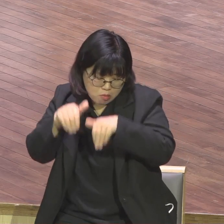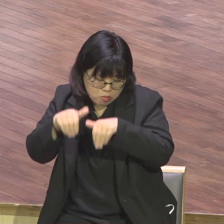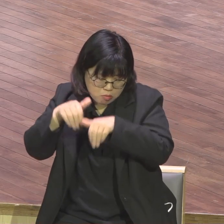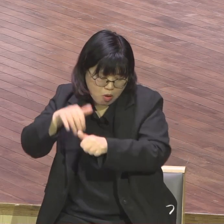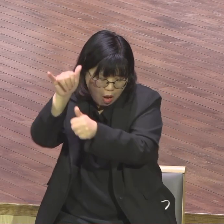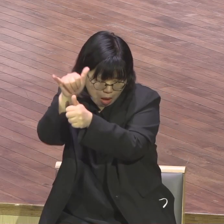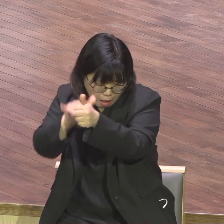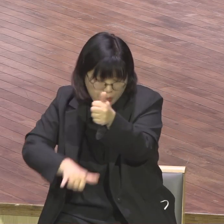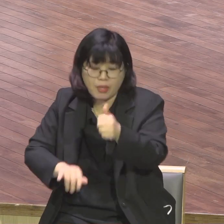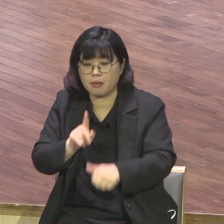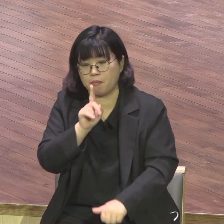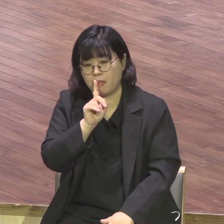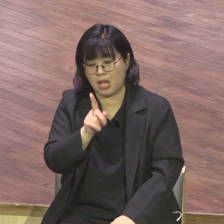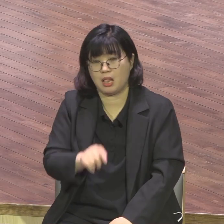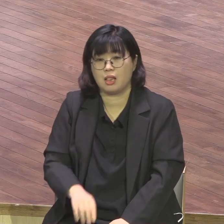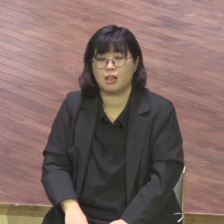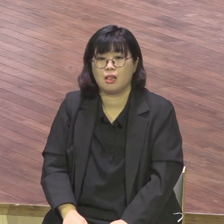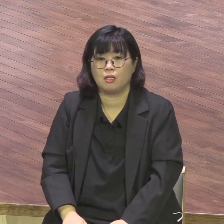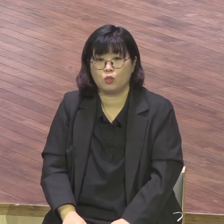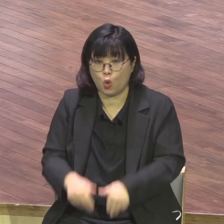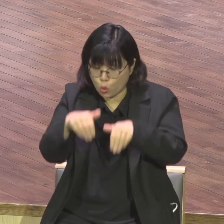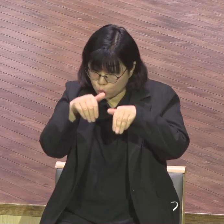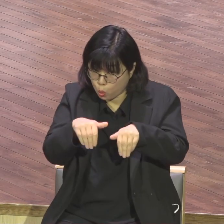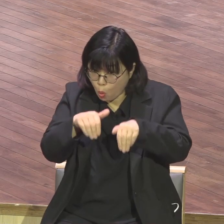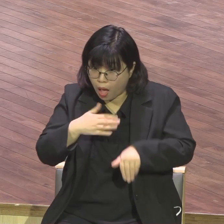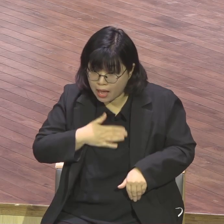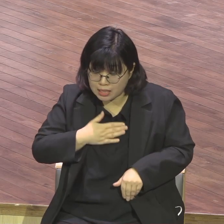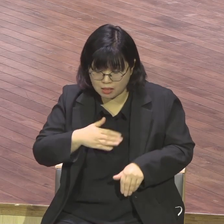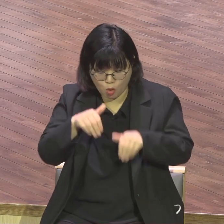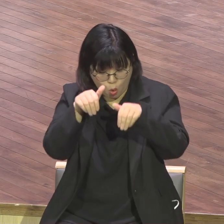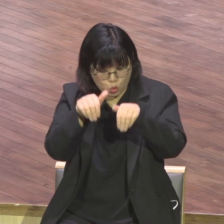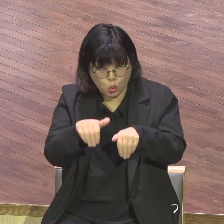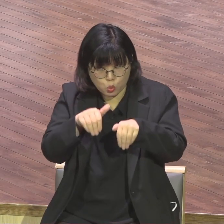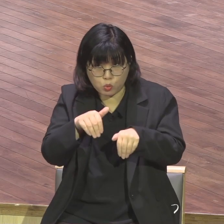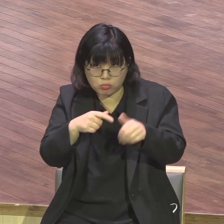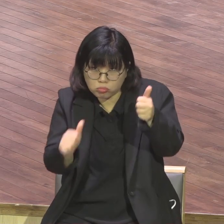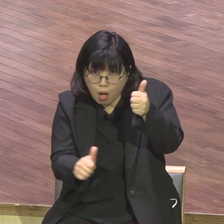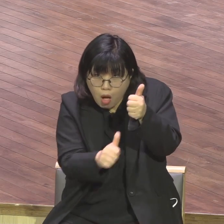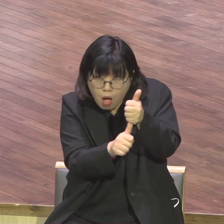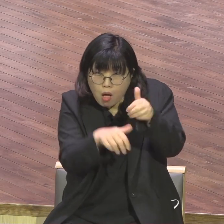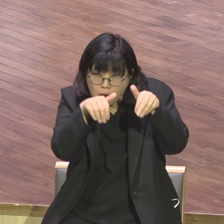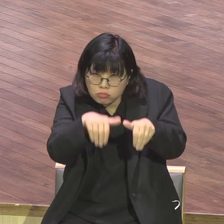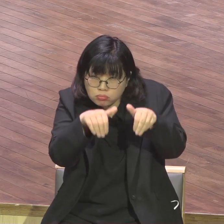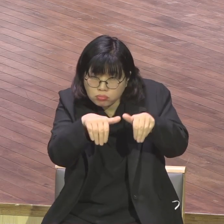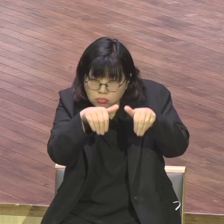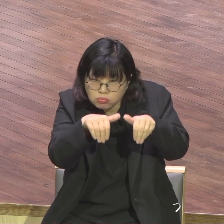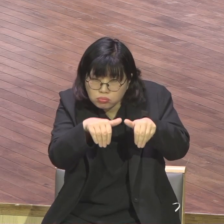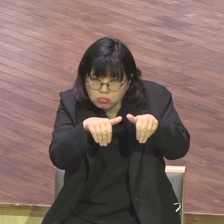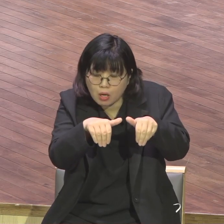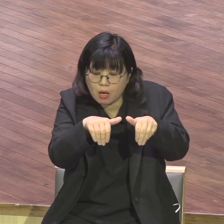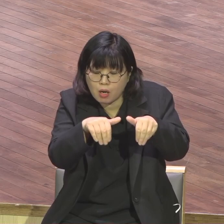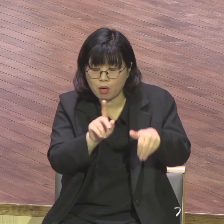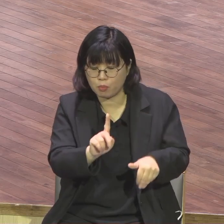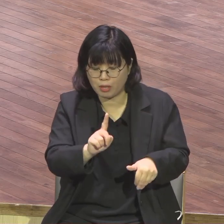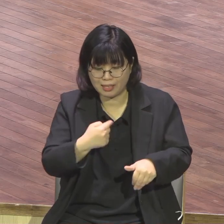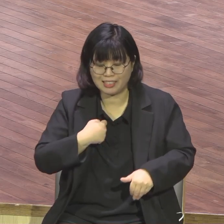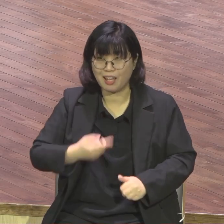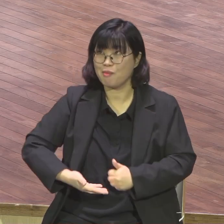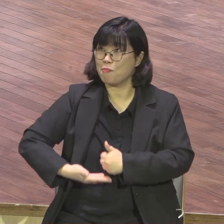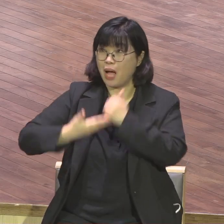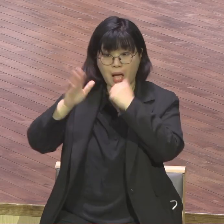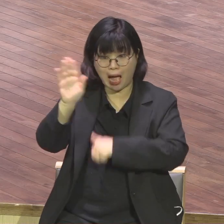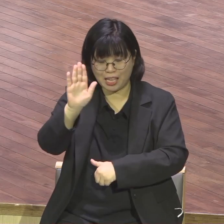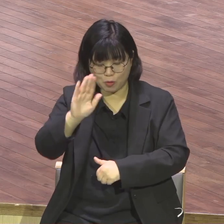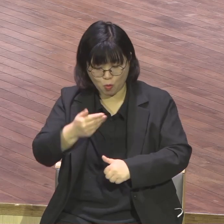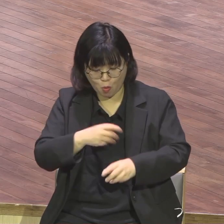복음을 위해서 종노릇 했다. 종노릇 종 아시죠? 종을 섬기는 거예요. 대접받는 게 아니에요. 종이 아니에요.